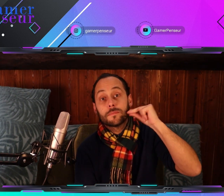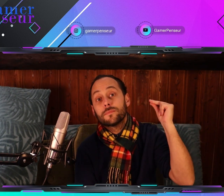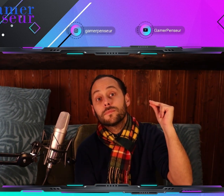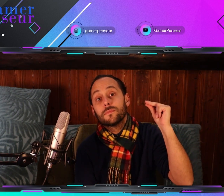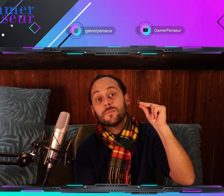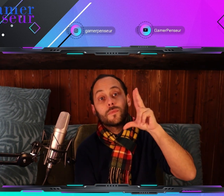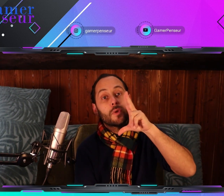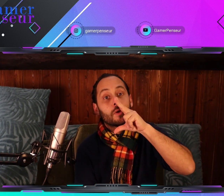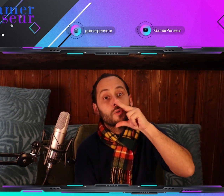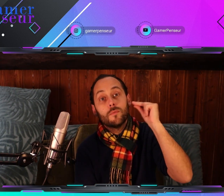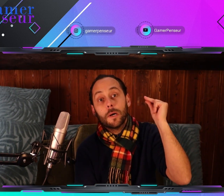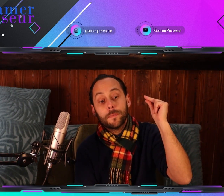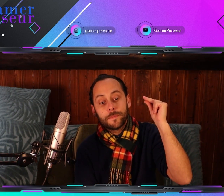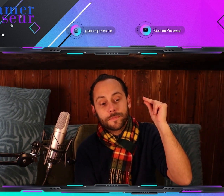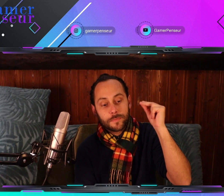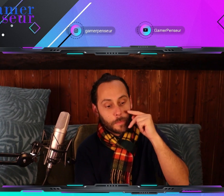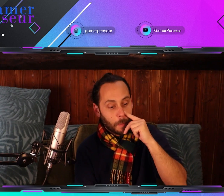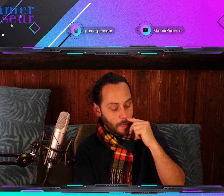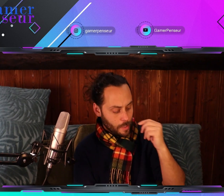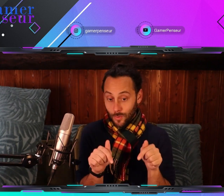doigts. Humain.